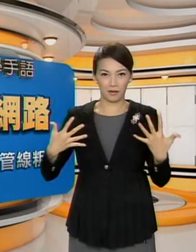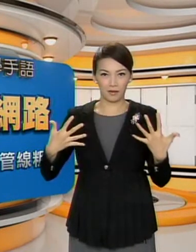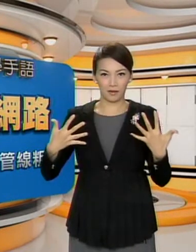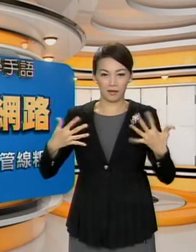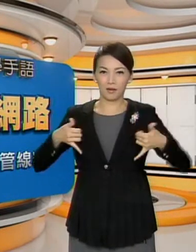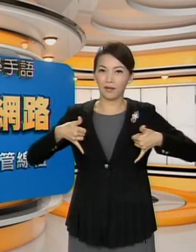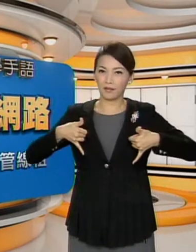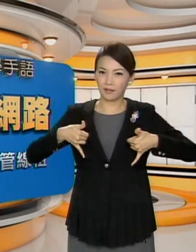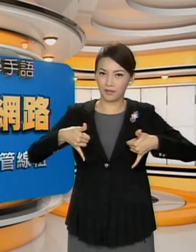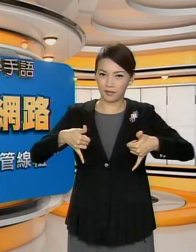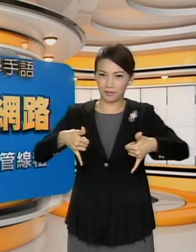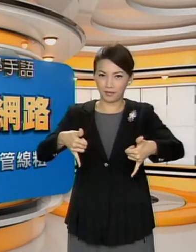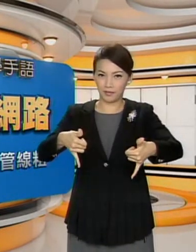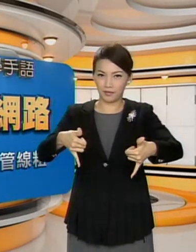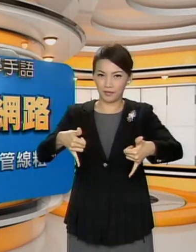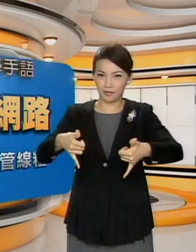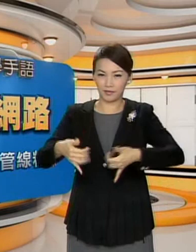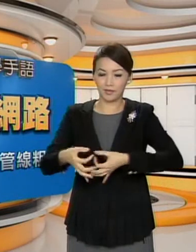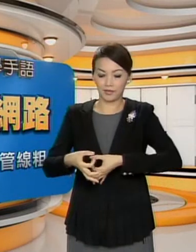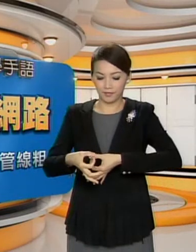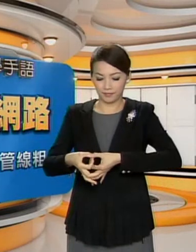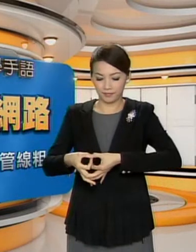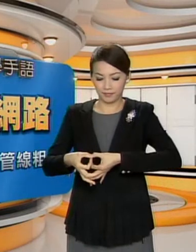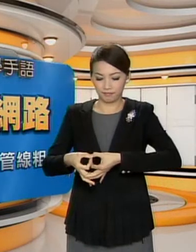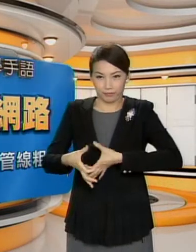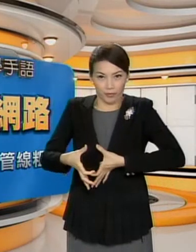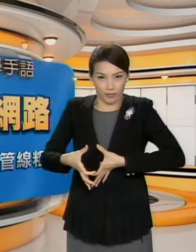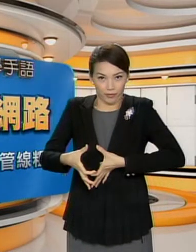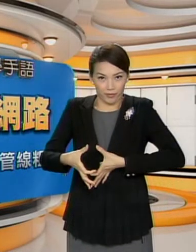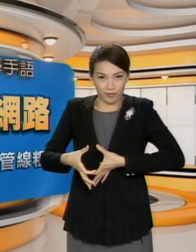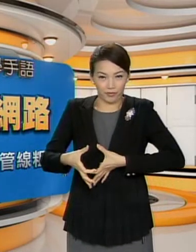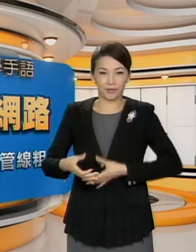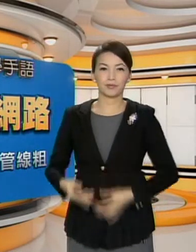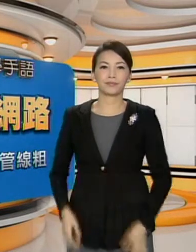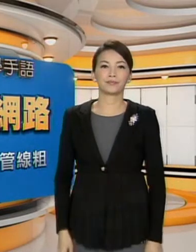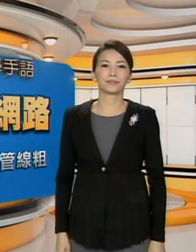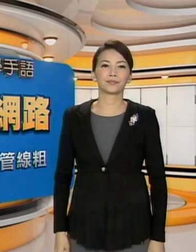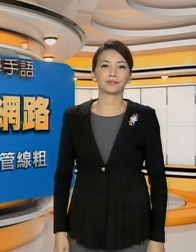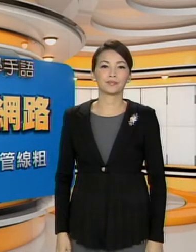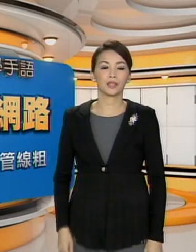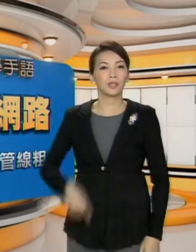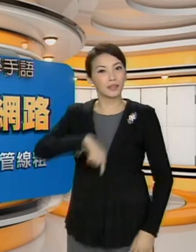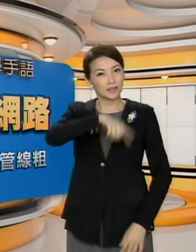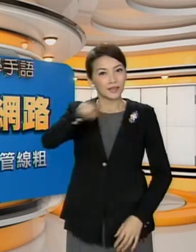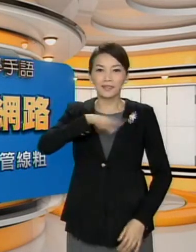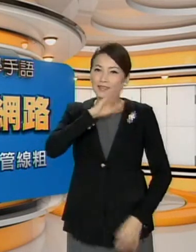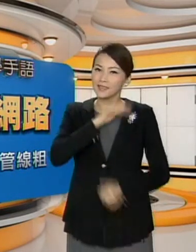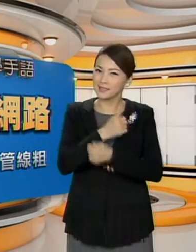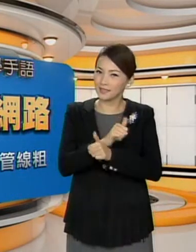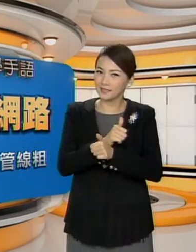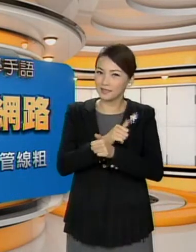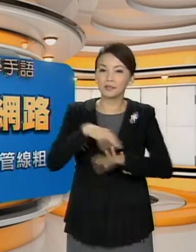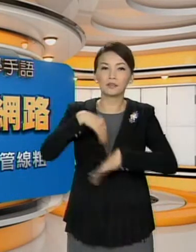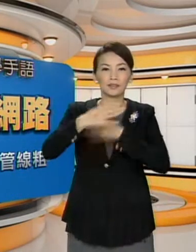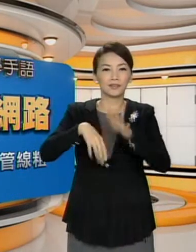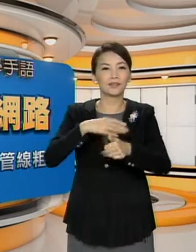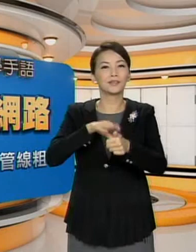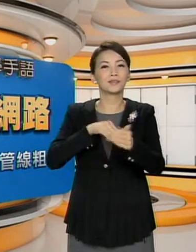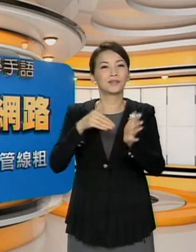网路宽频，提供您做一个参考。学完